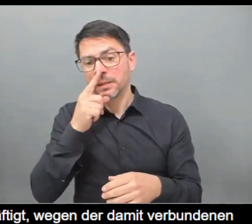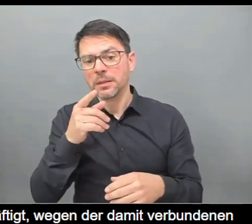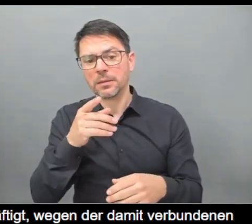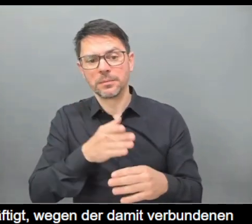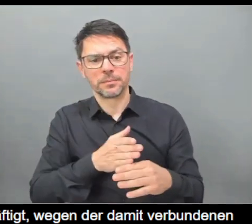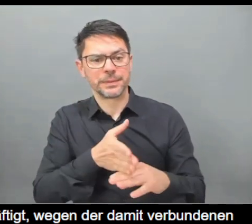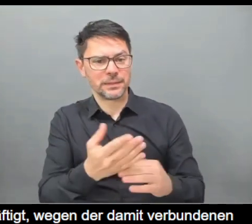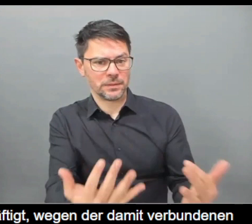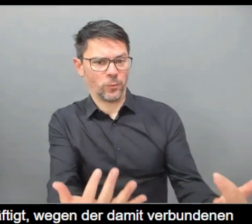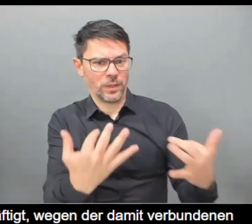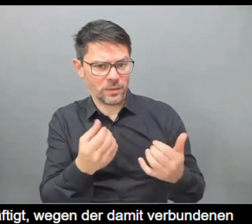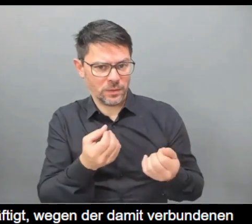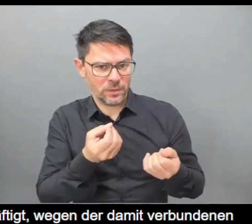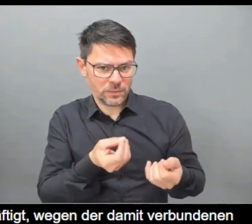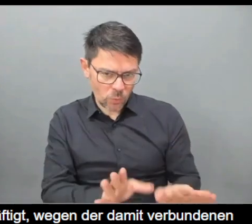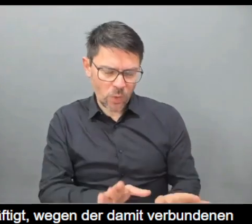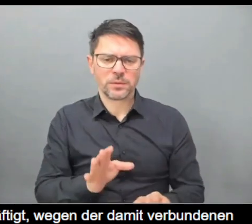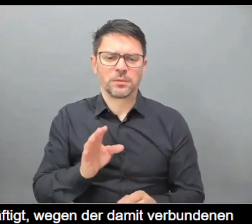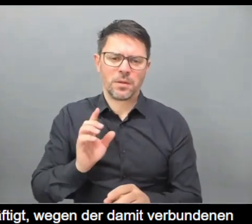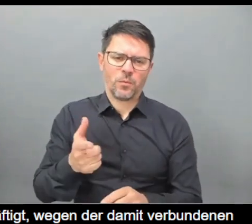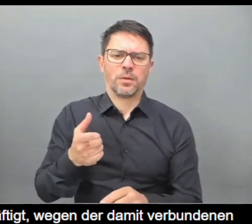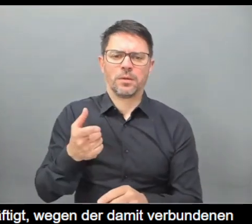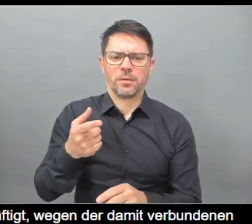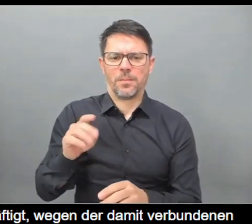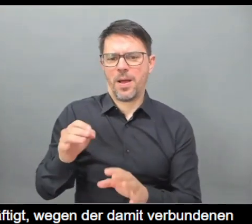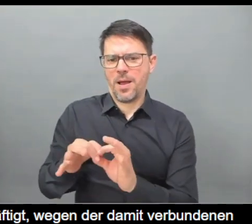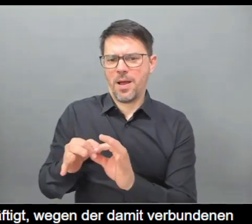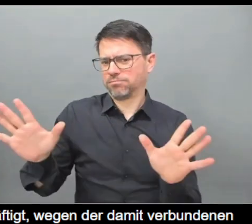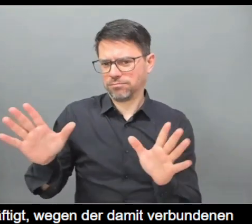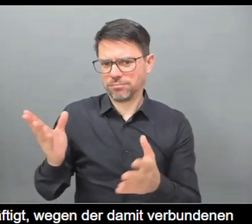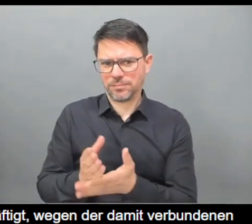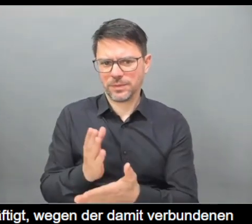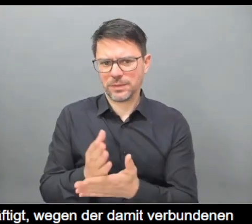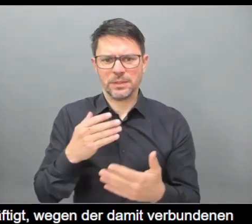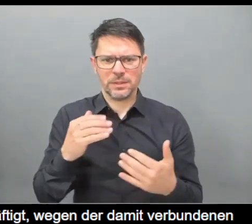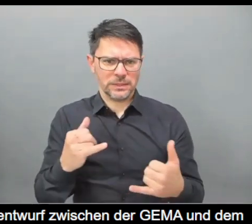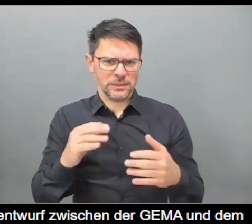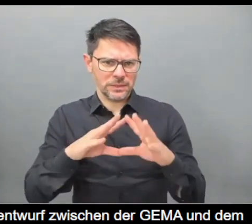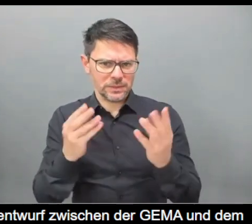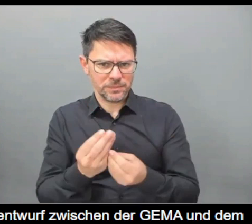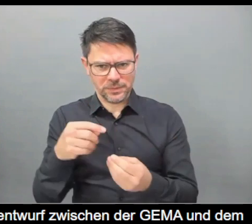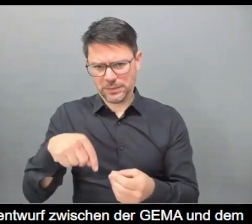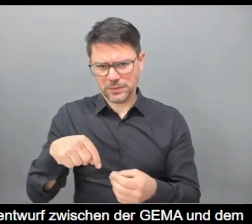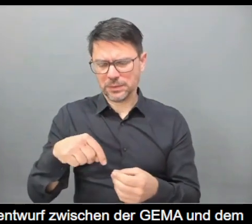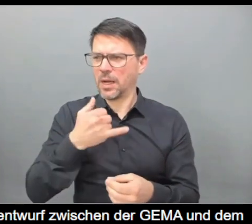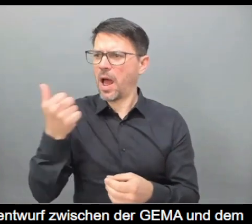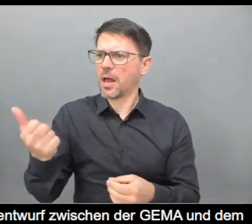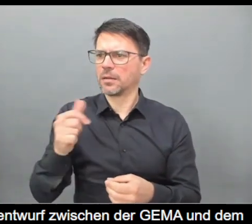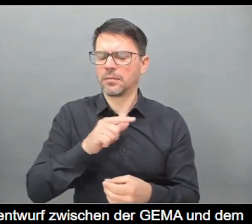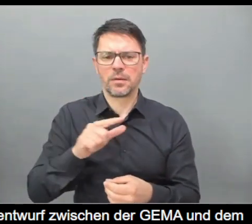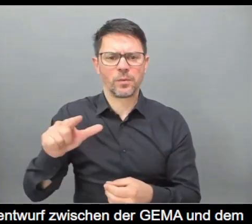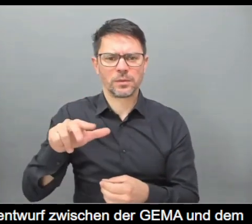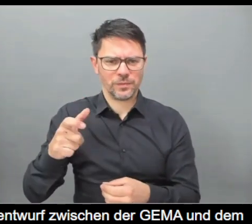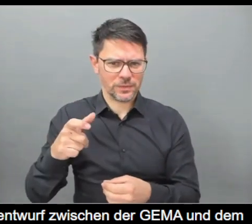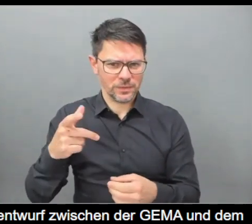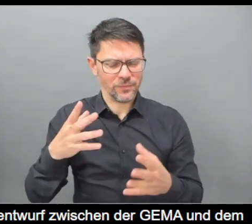sind ja auch GEMA-Bezahlungen gerechtfertigt. Aber auf der anderen Seite steht halt der bürokratische Aufwand und das Interesse